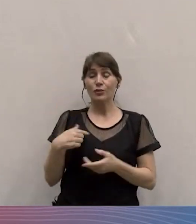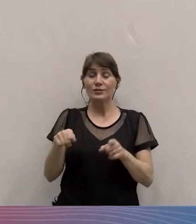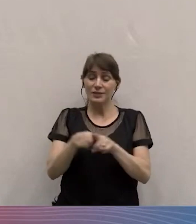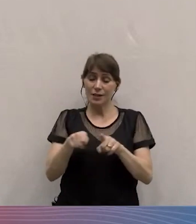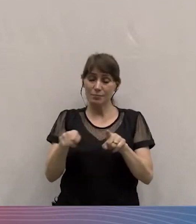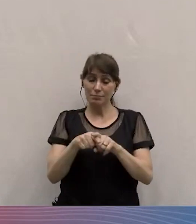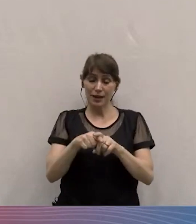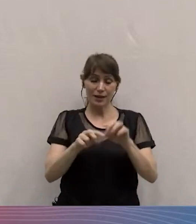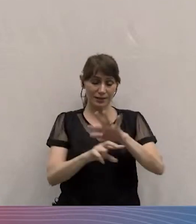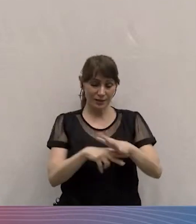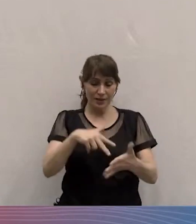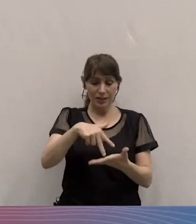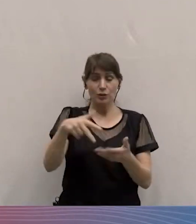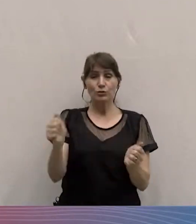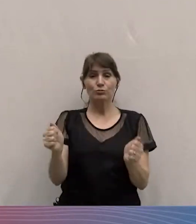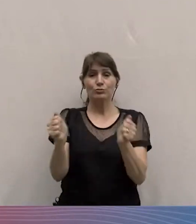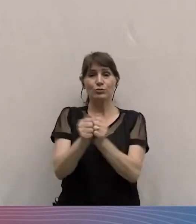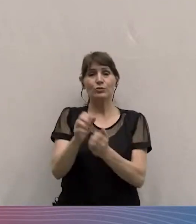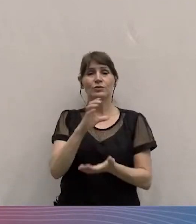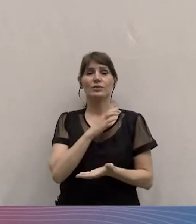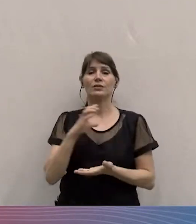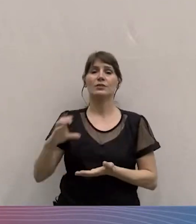ressuscitei juntamente com Cristo.